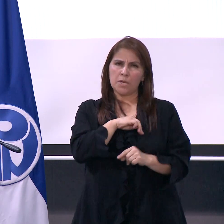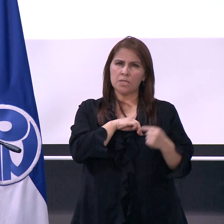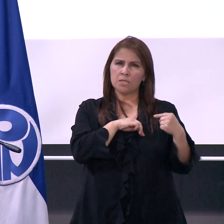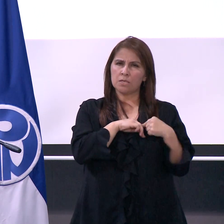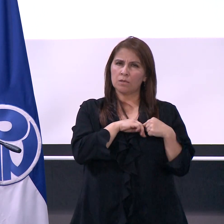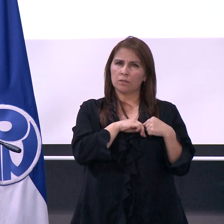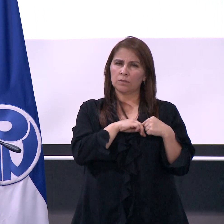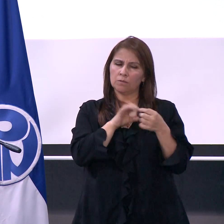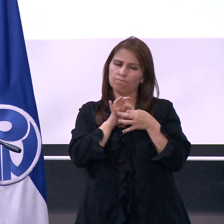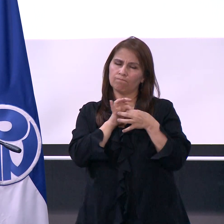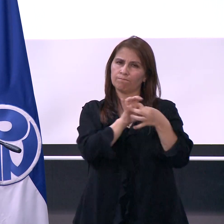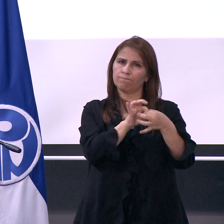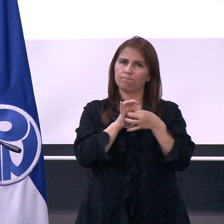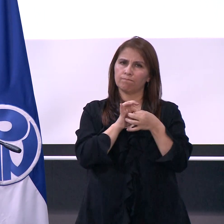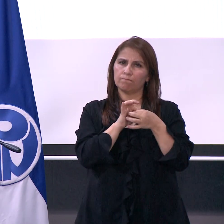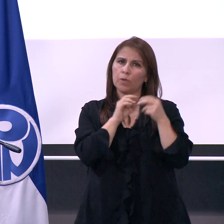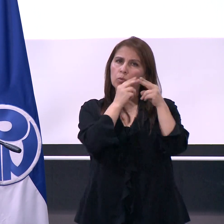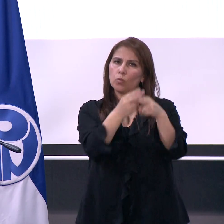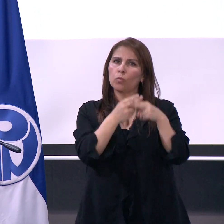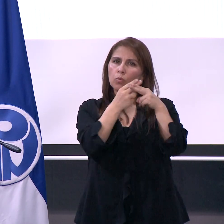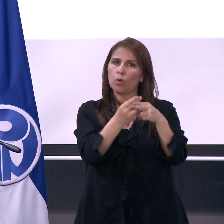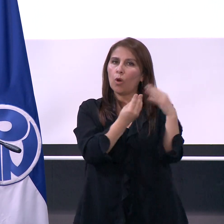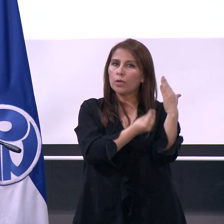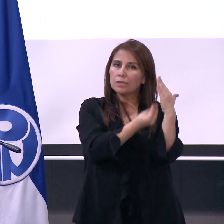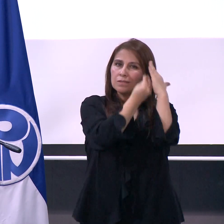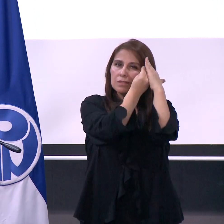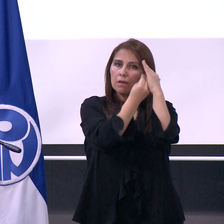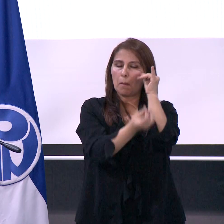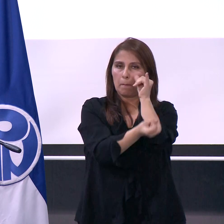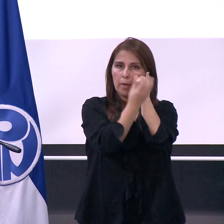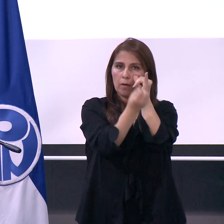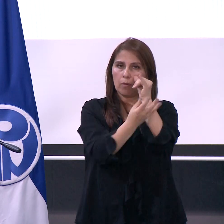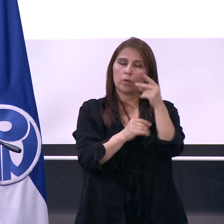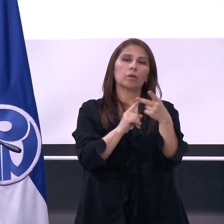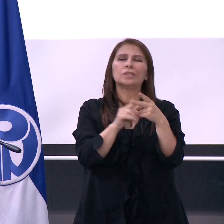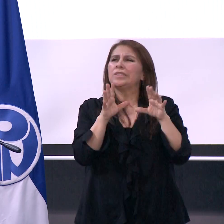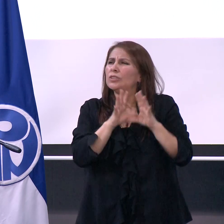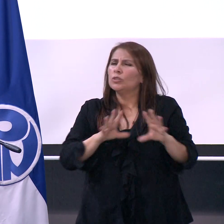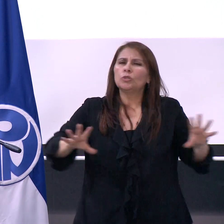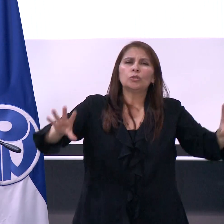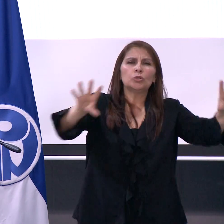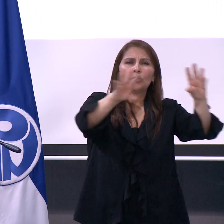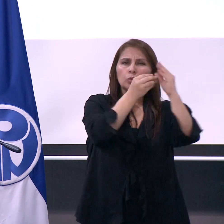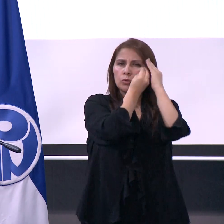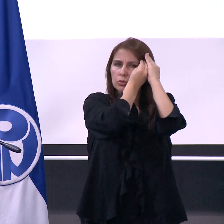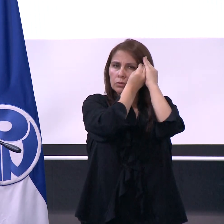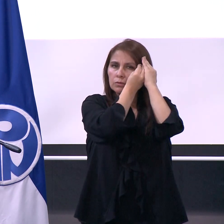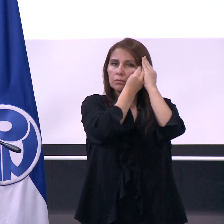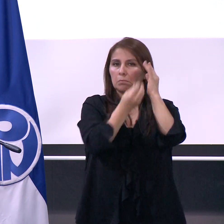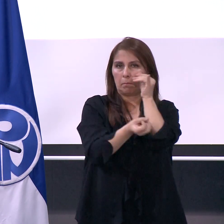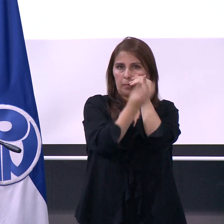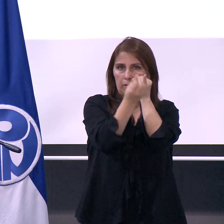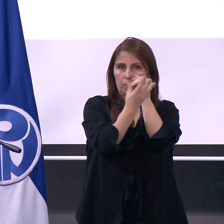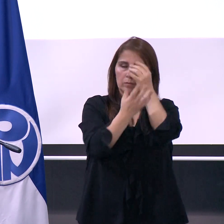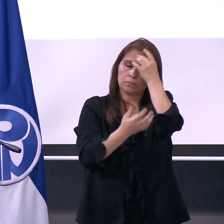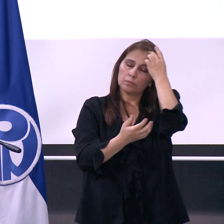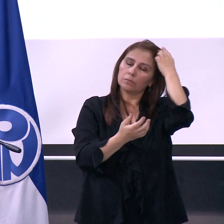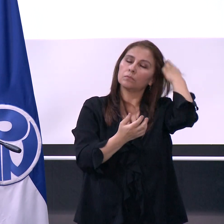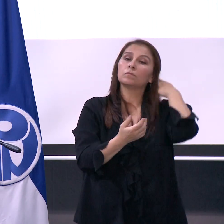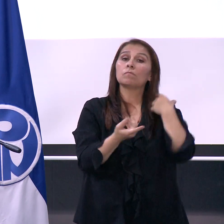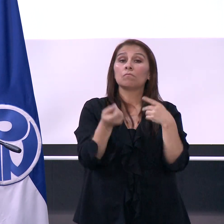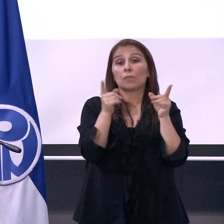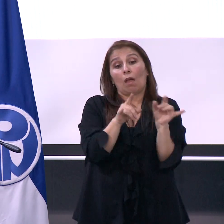especialmente ligada a la protección del saber pedagógico de los saberes pedagógicos a su turno en tanto